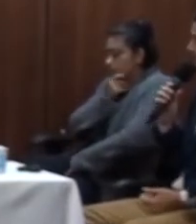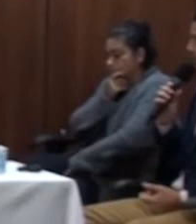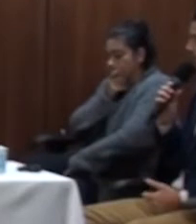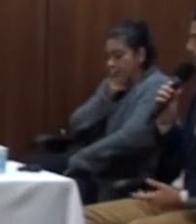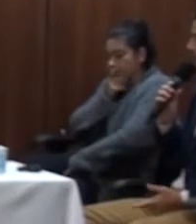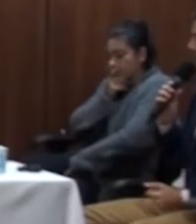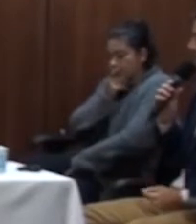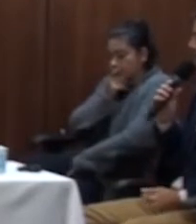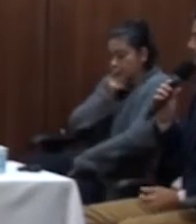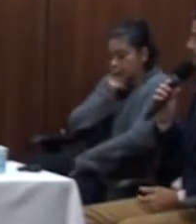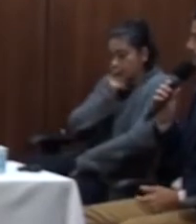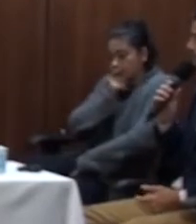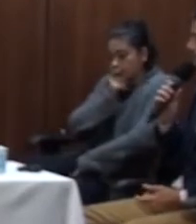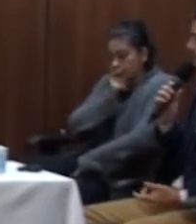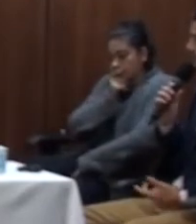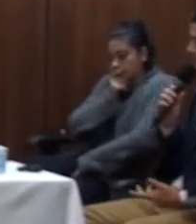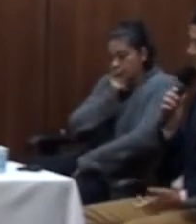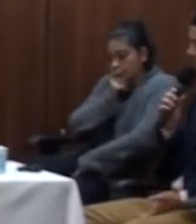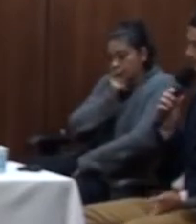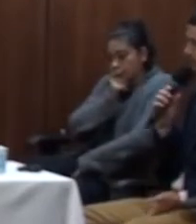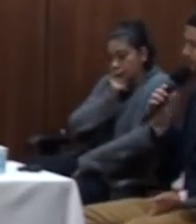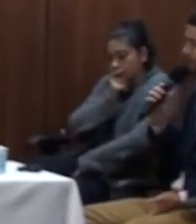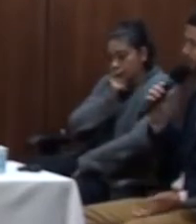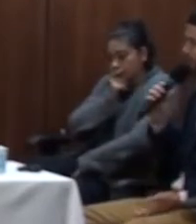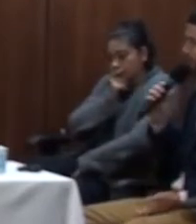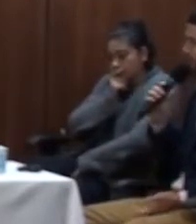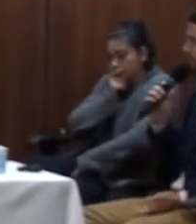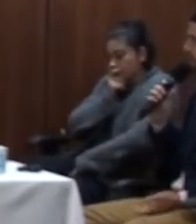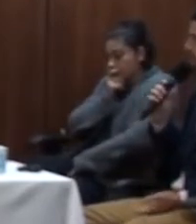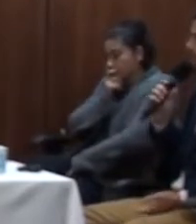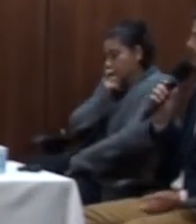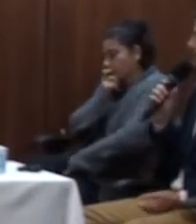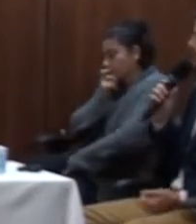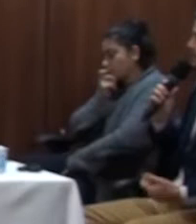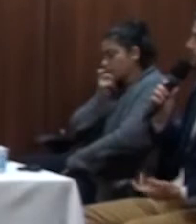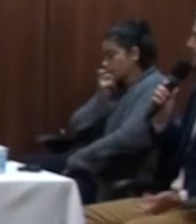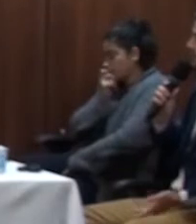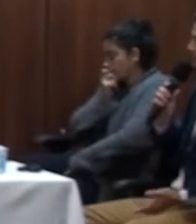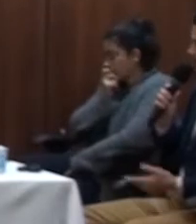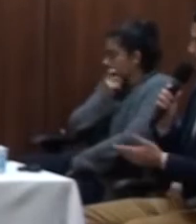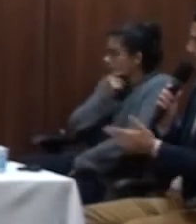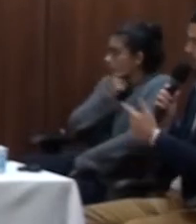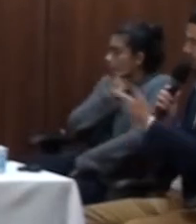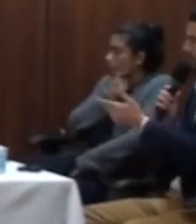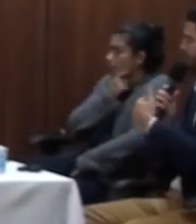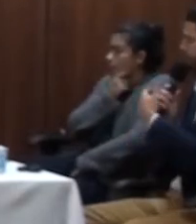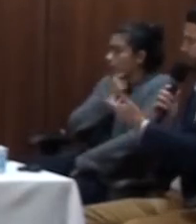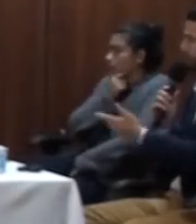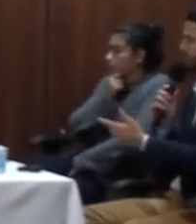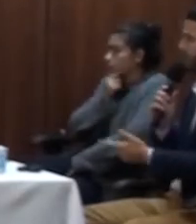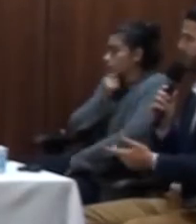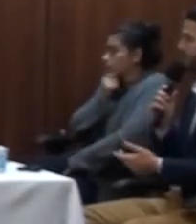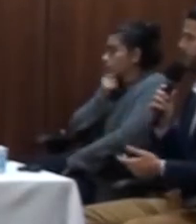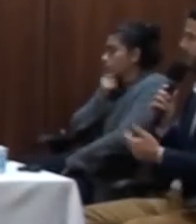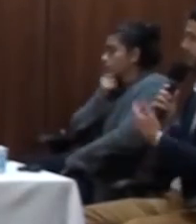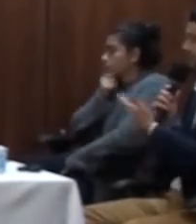de uma forma um pouco mais detida nos próximos anos, né? A segunda questão, quer expor a segunda questão, a gente